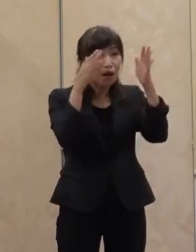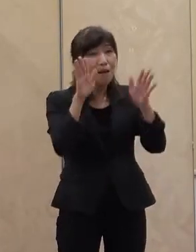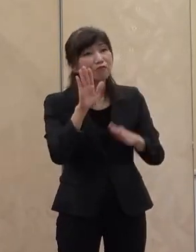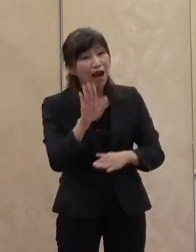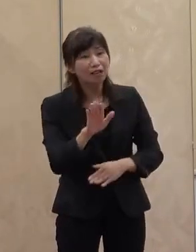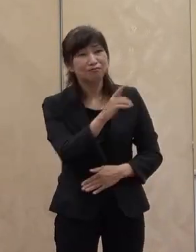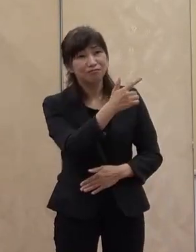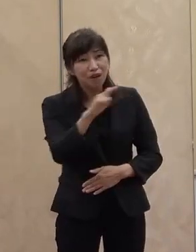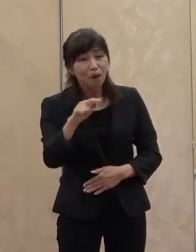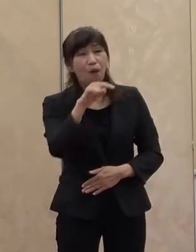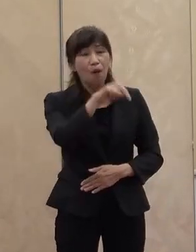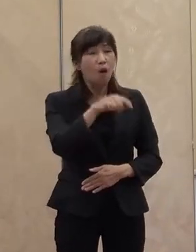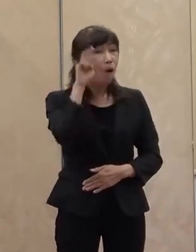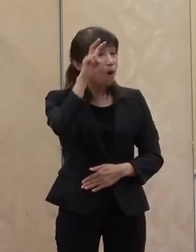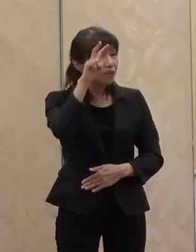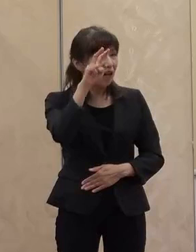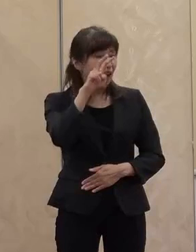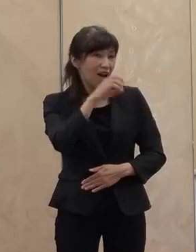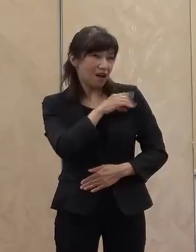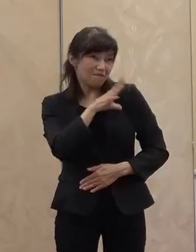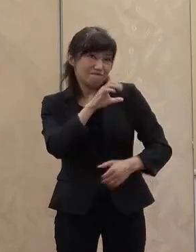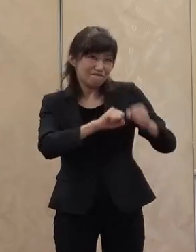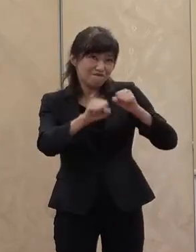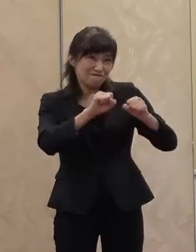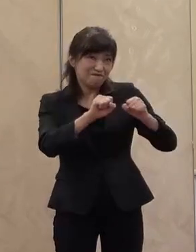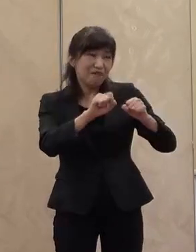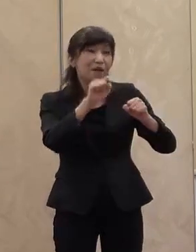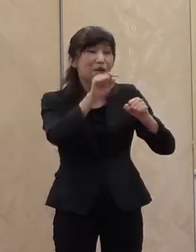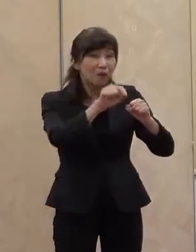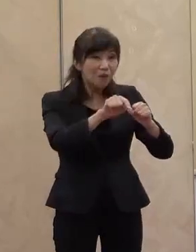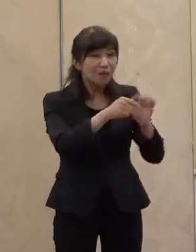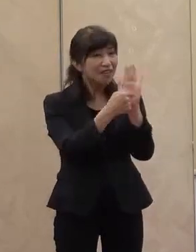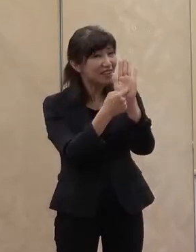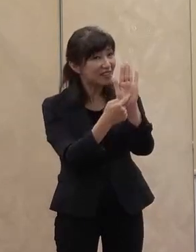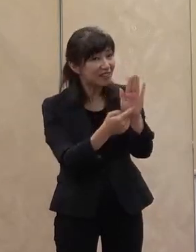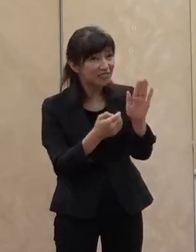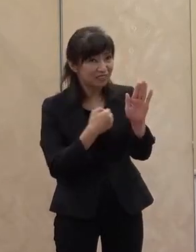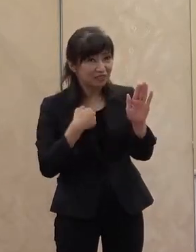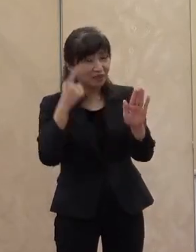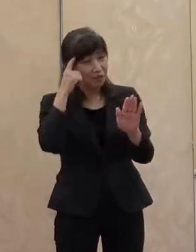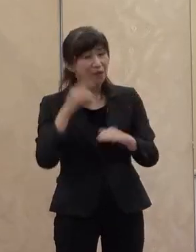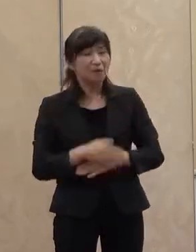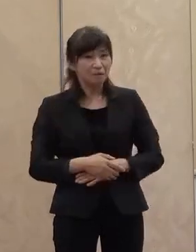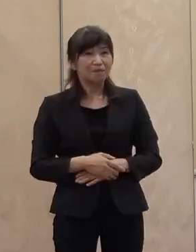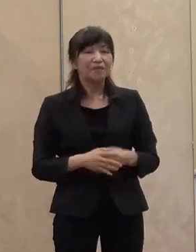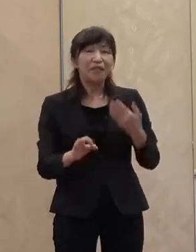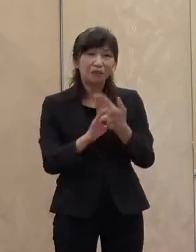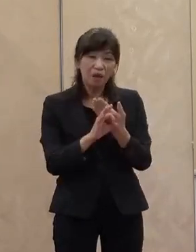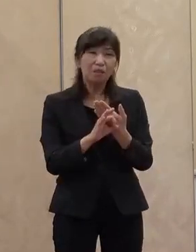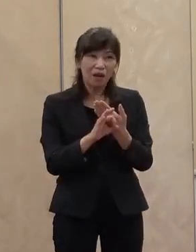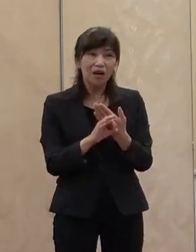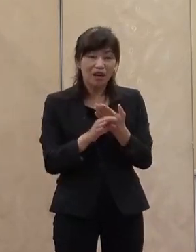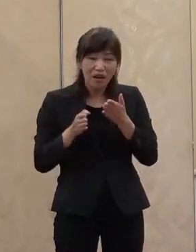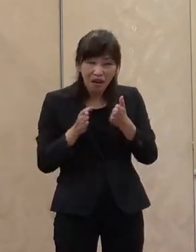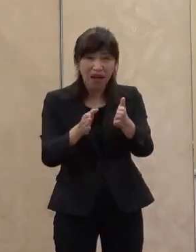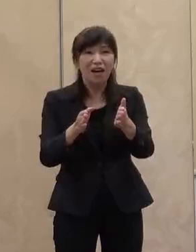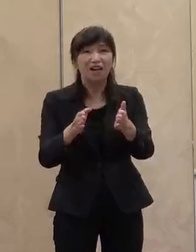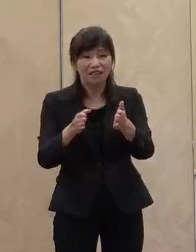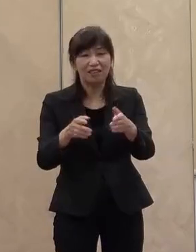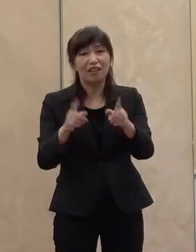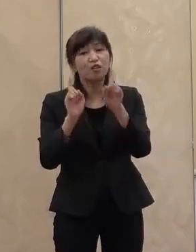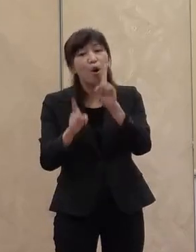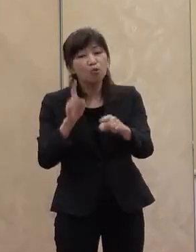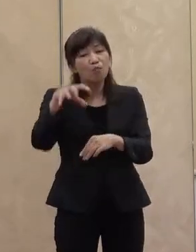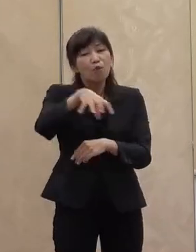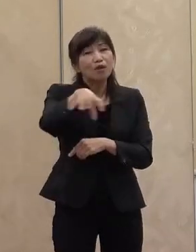阪の活力もものすごい出てくるだろうなと。そうじゃなくてもやっぱり道頓堀にしても大阪城にしても歴史的